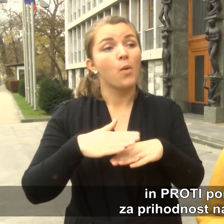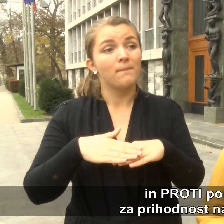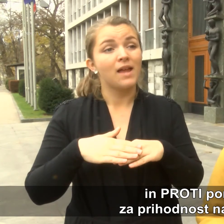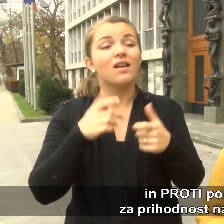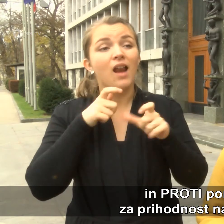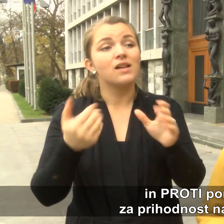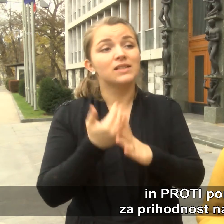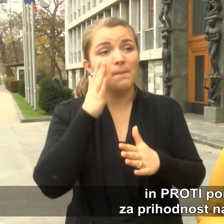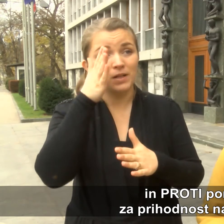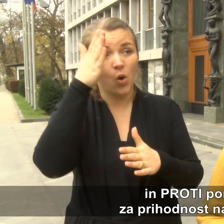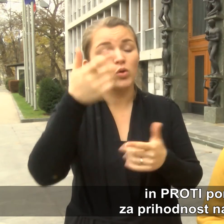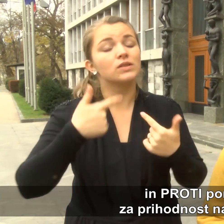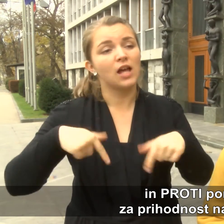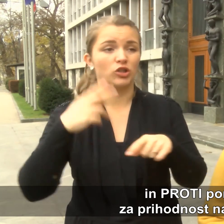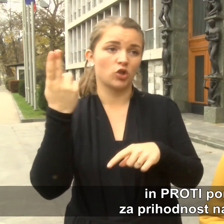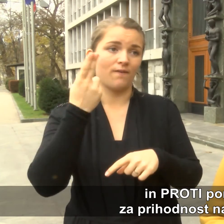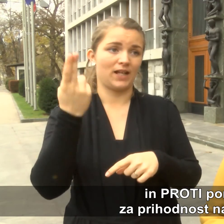Slovenije.